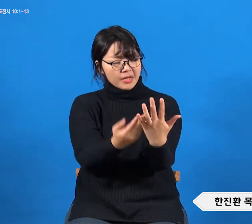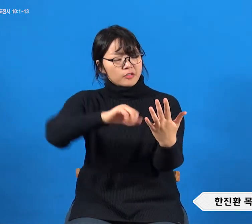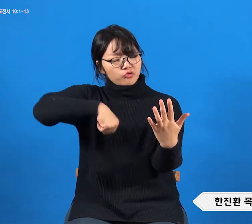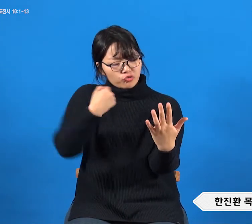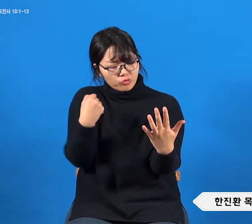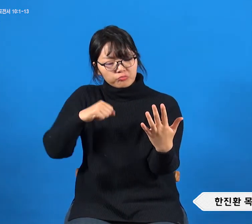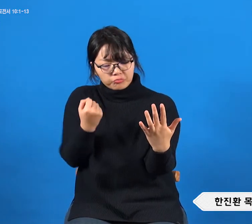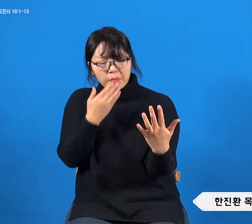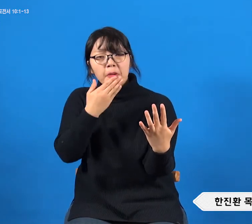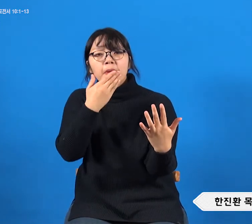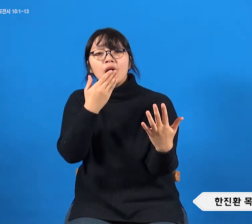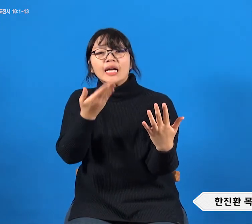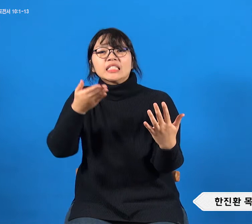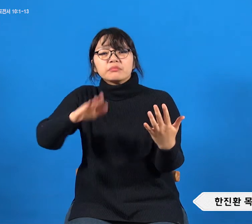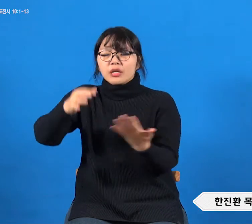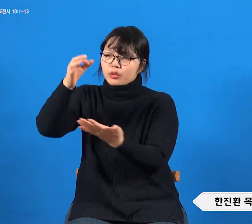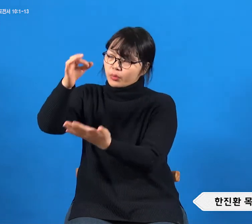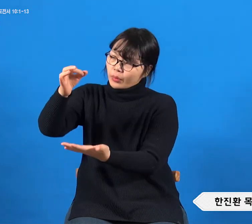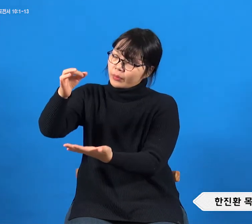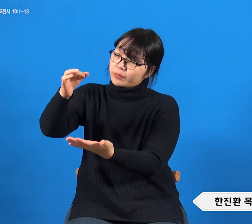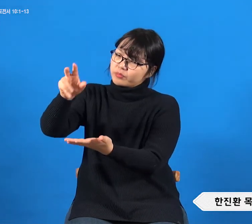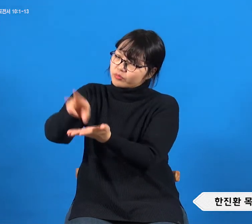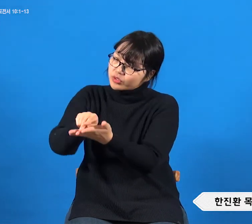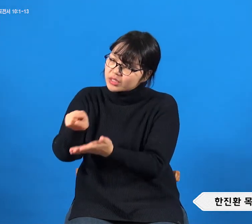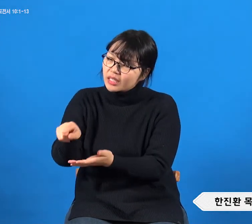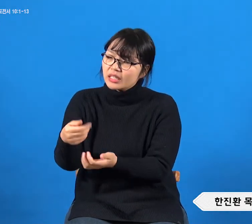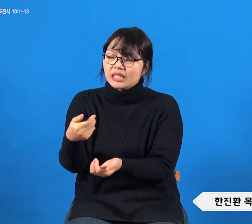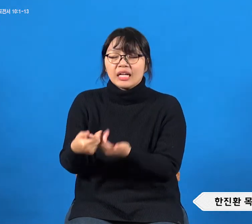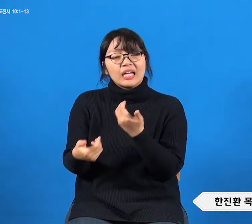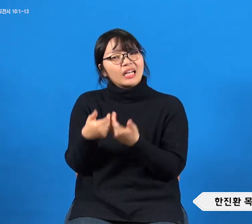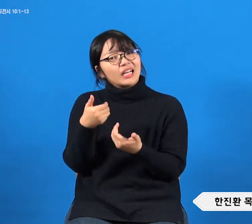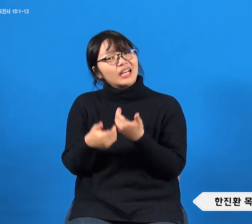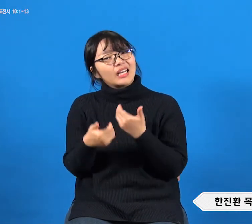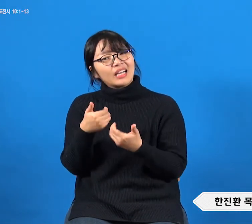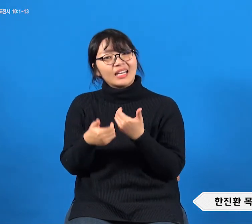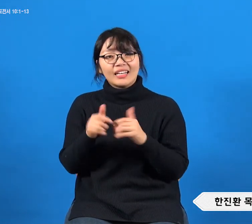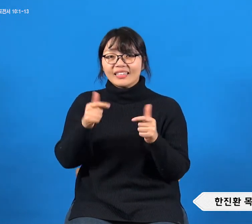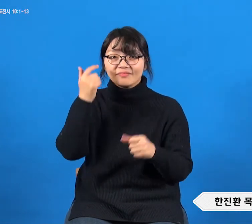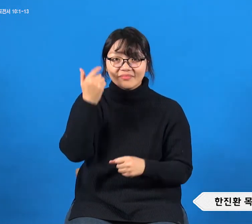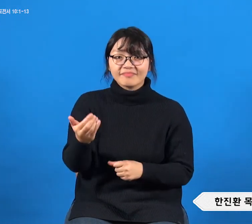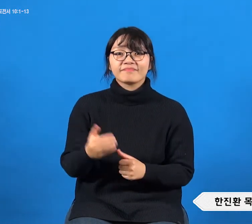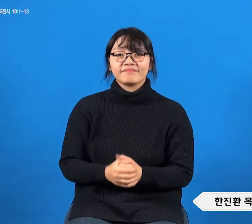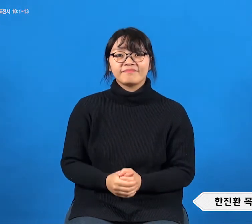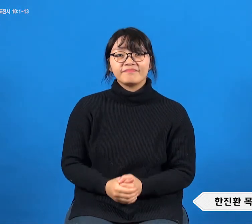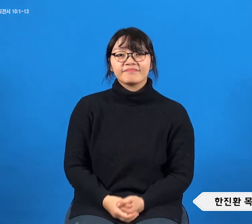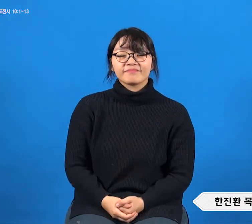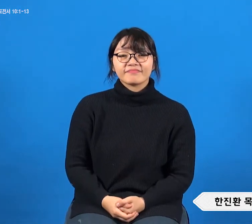돈 문제에서만은 아직은 좀 시기상조야, 그러진 않습니까?